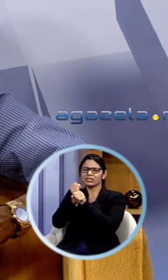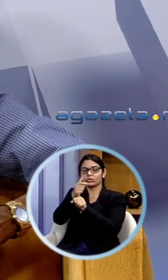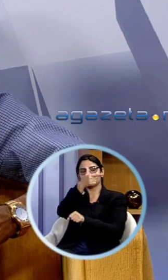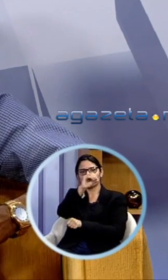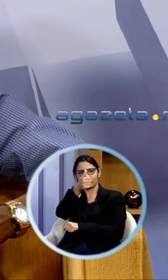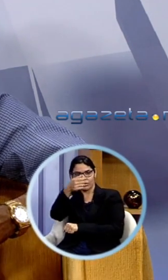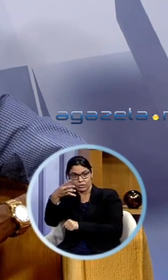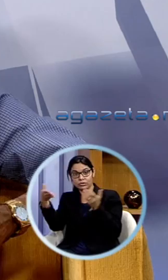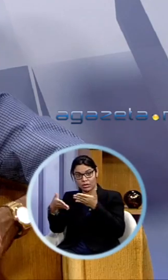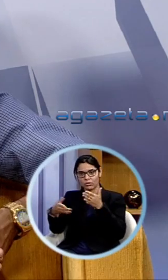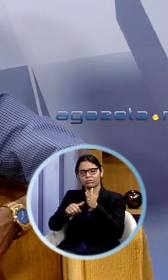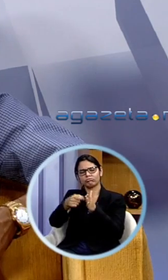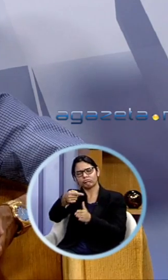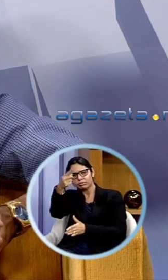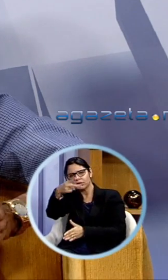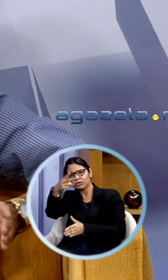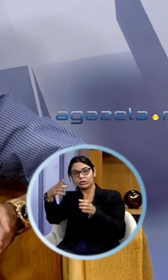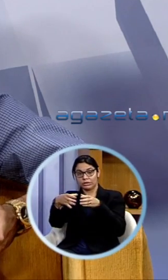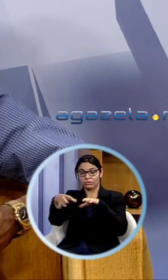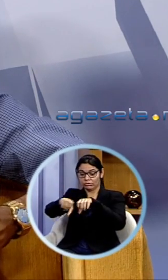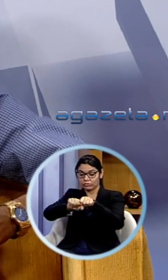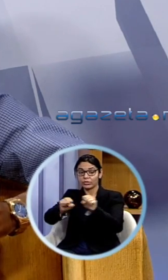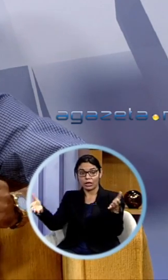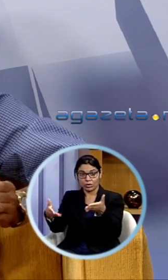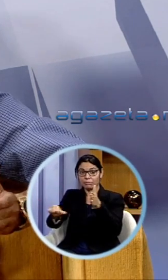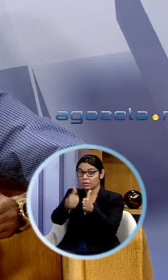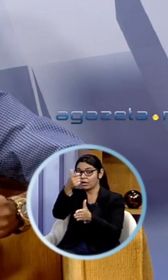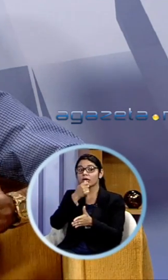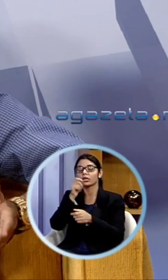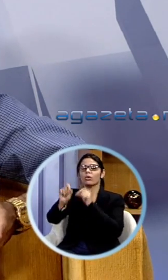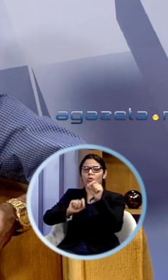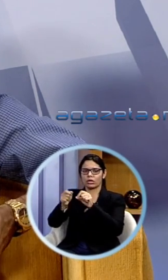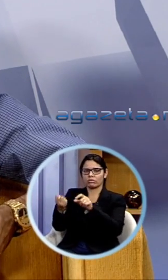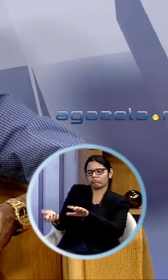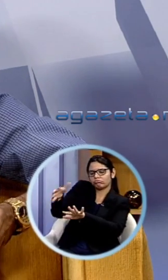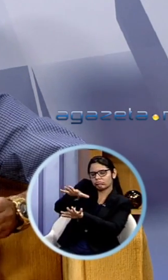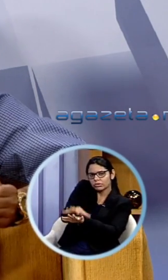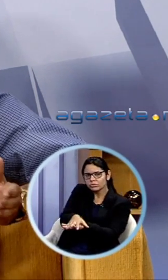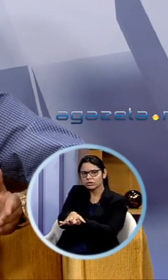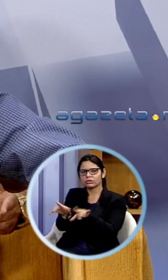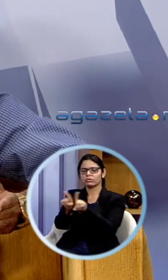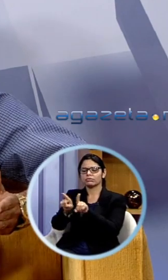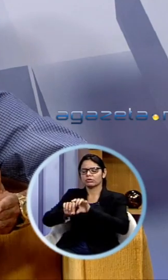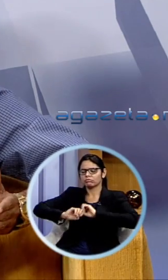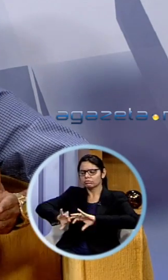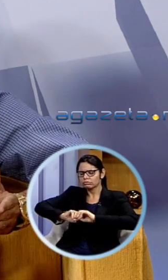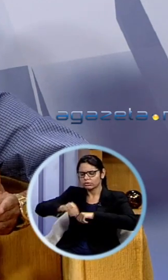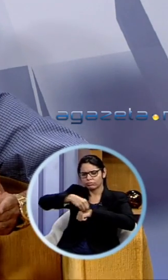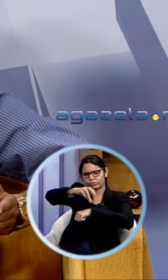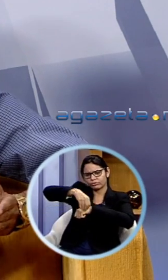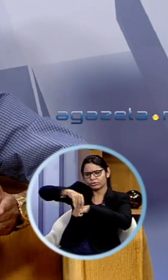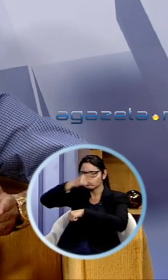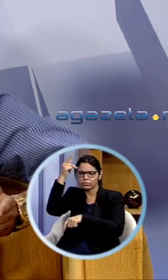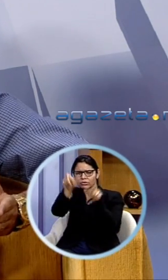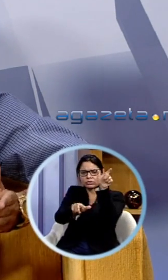estamos na terceira turma Sim essa graduação ela foi criada através de um programa de inclusão e que prepara acadêmicos